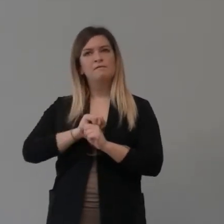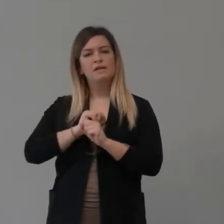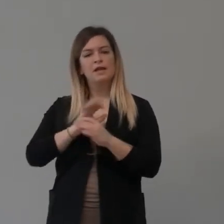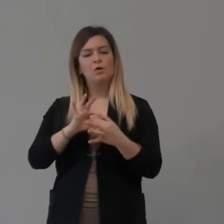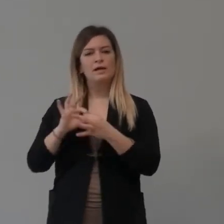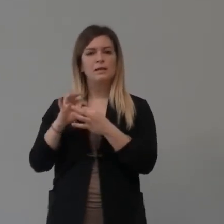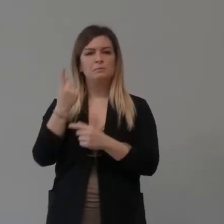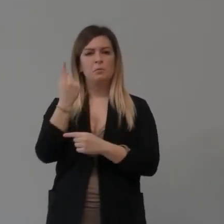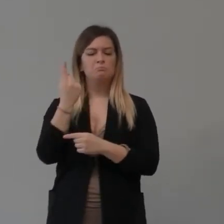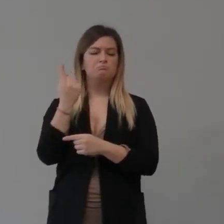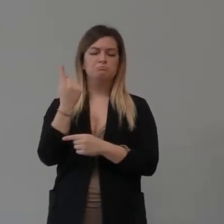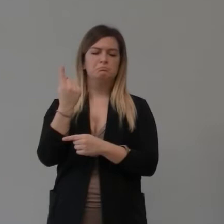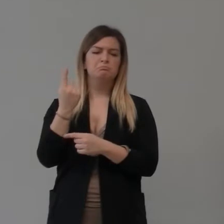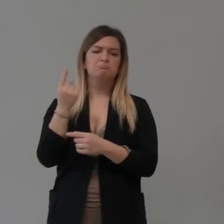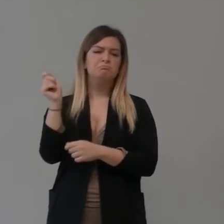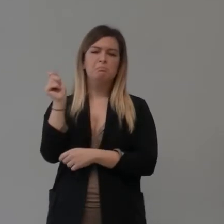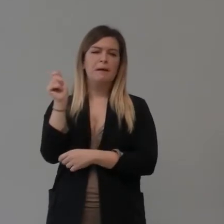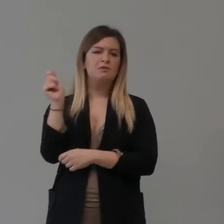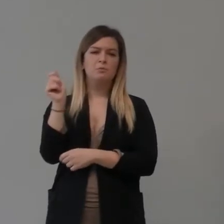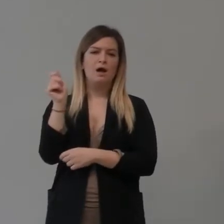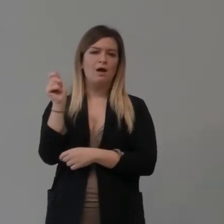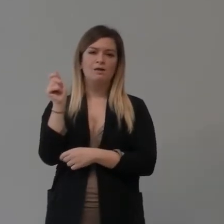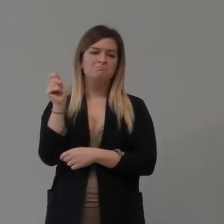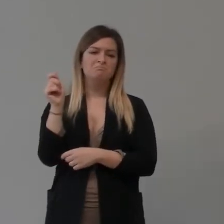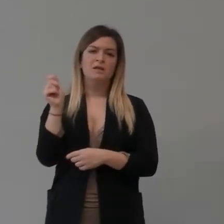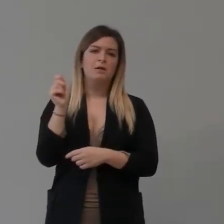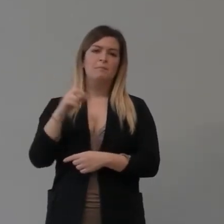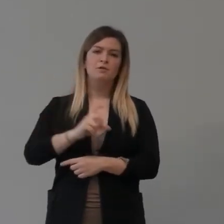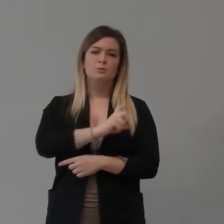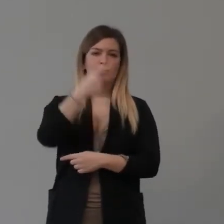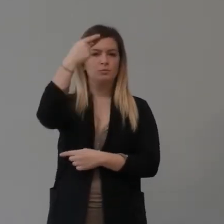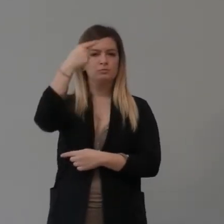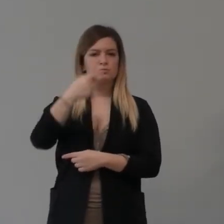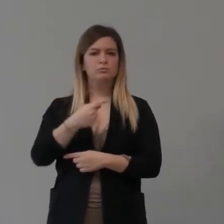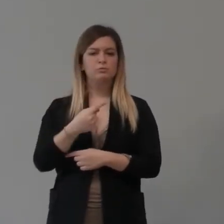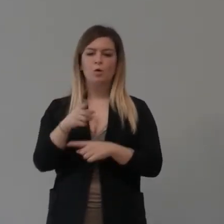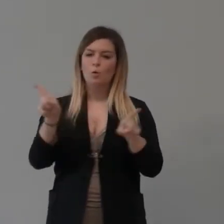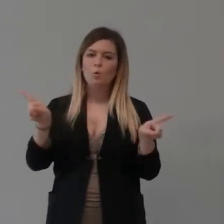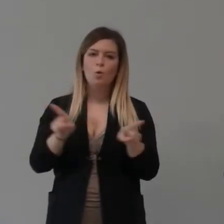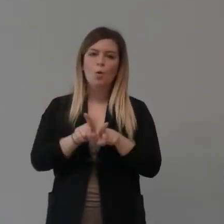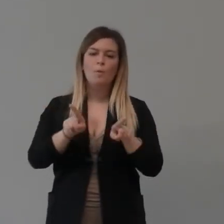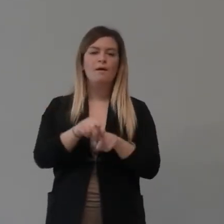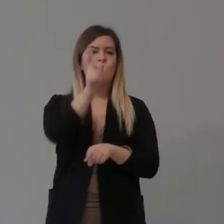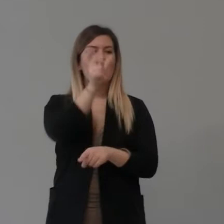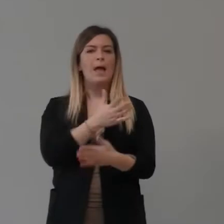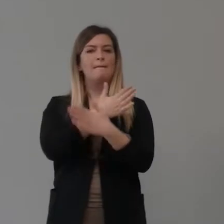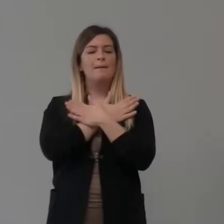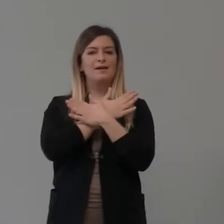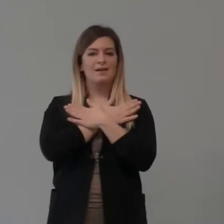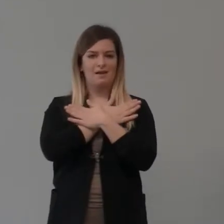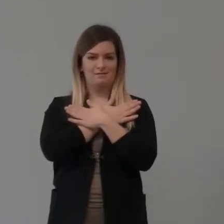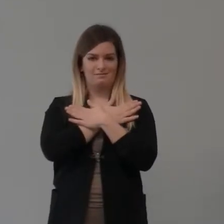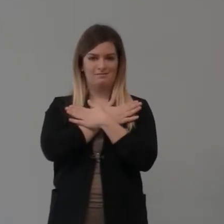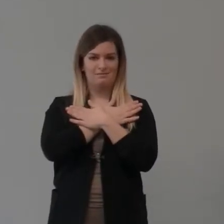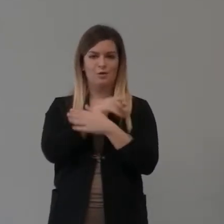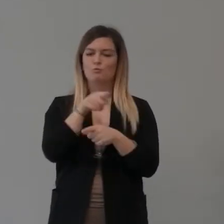tomba. La Pasqua è anche se sei come Maria, forse di più per te, se sei